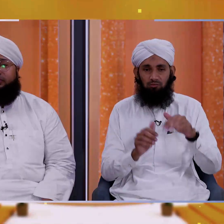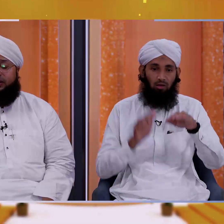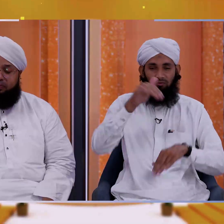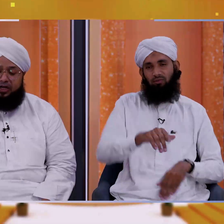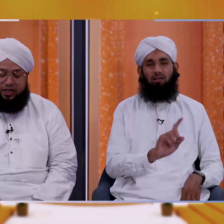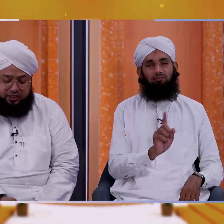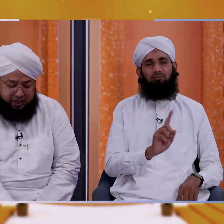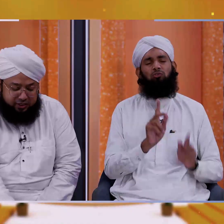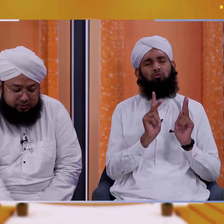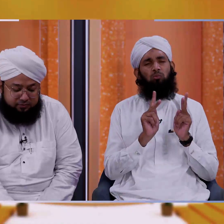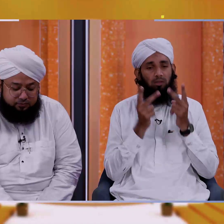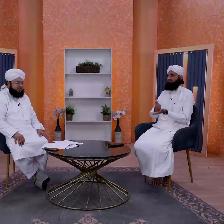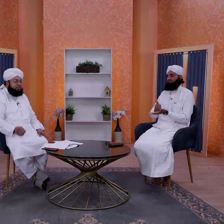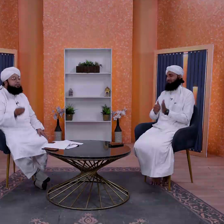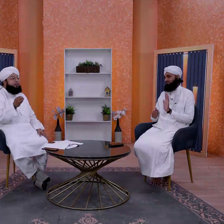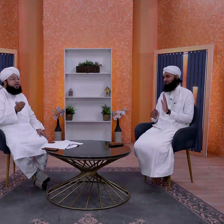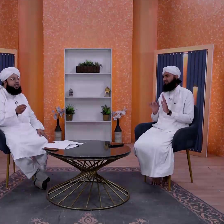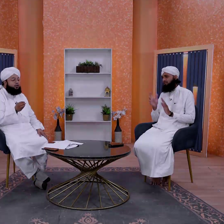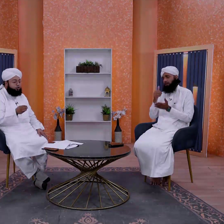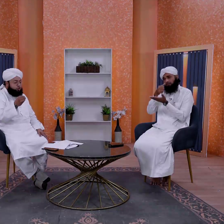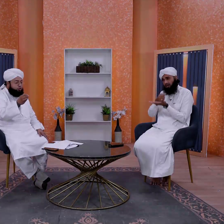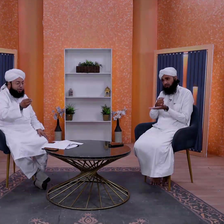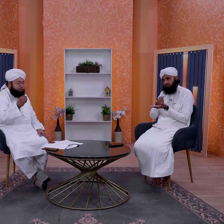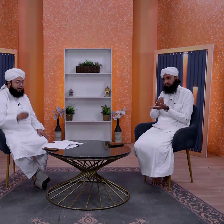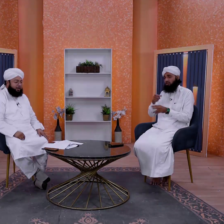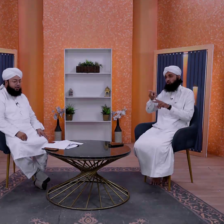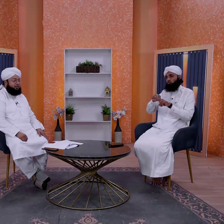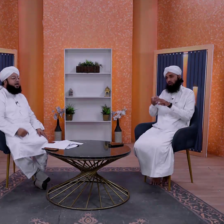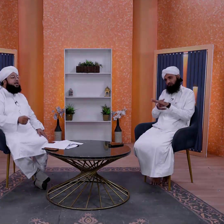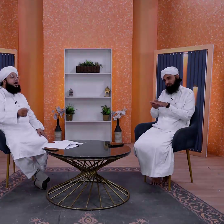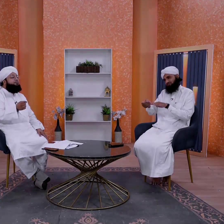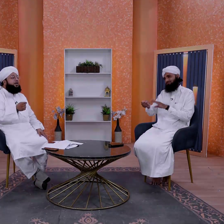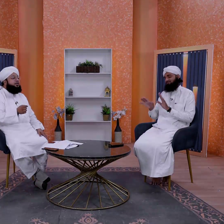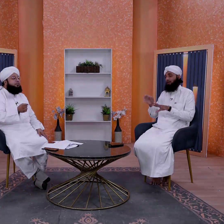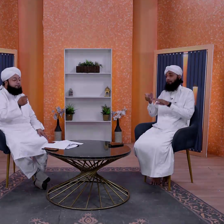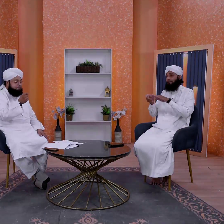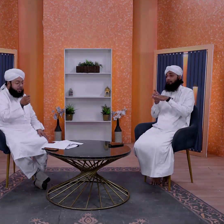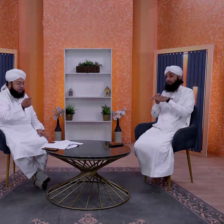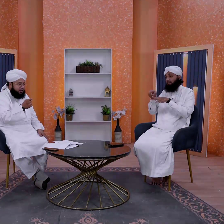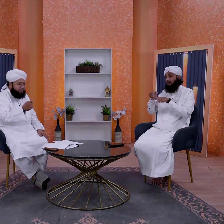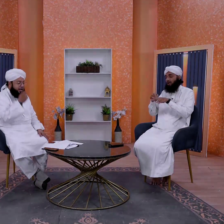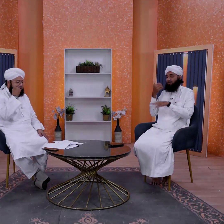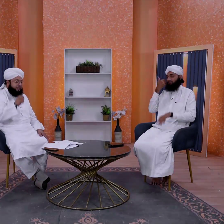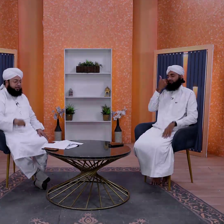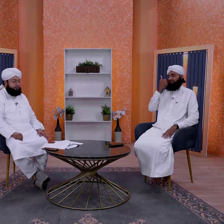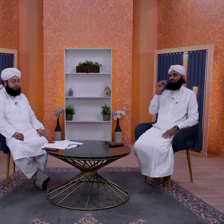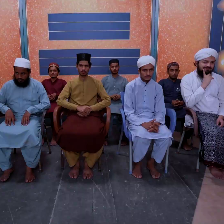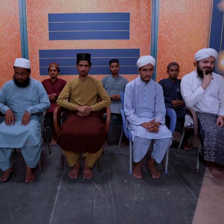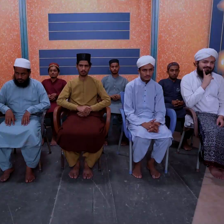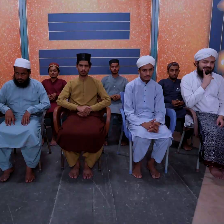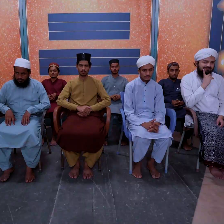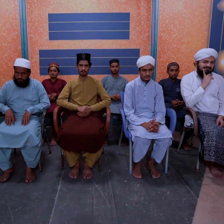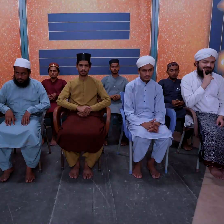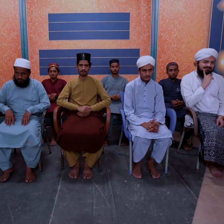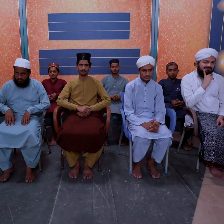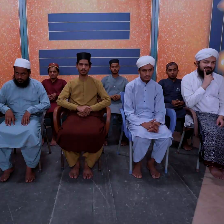وہاں ہمیں بیٹھ جانا چاہیے. جب بیٹھیں تو جوتے اتار لیں تاکہ آپ کے قدم راحت پائے. جب